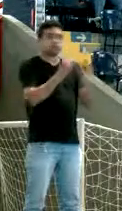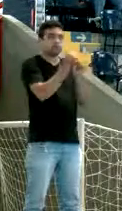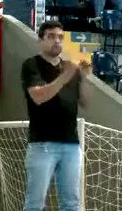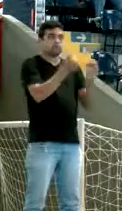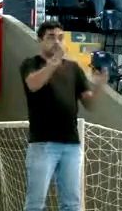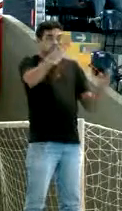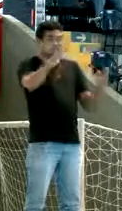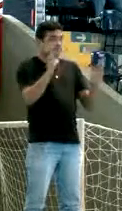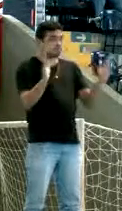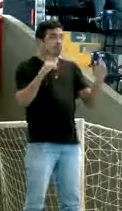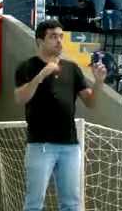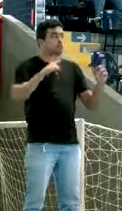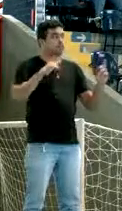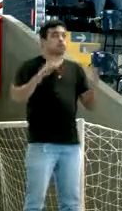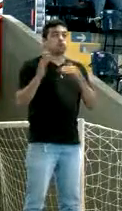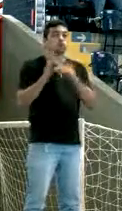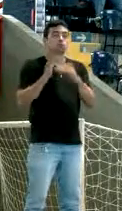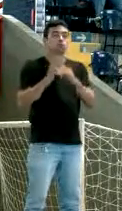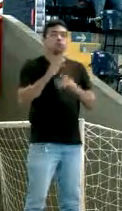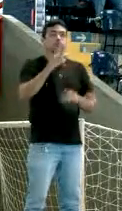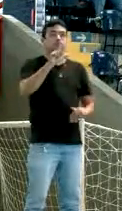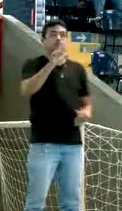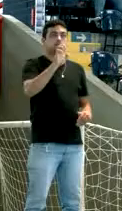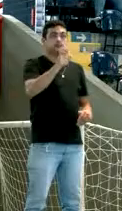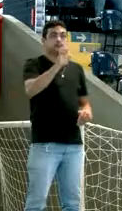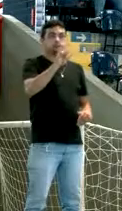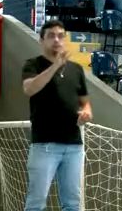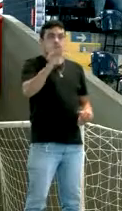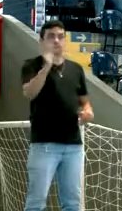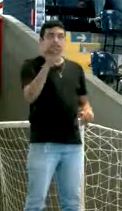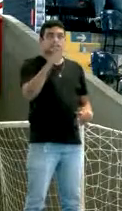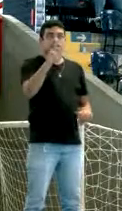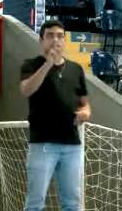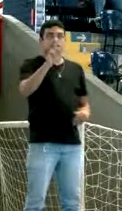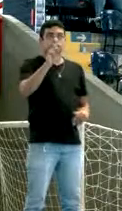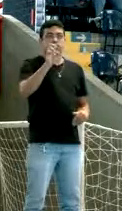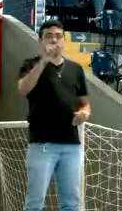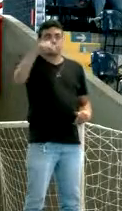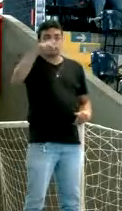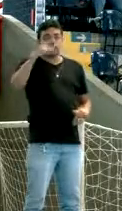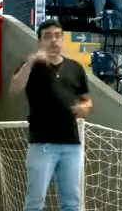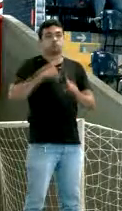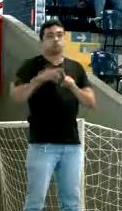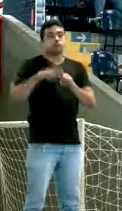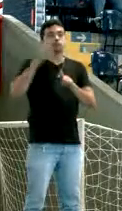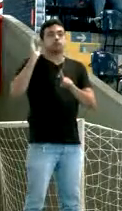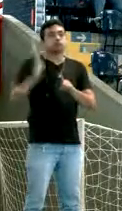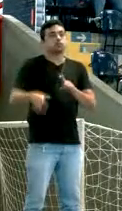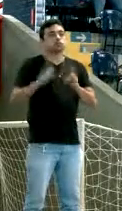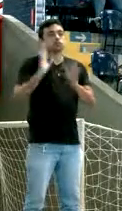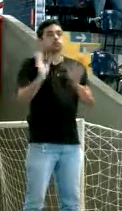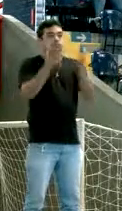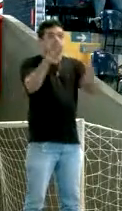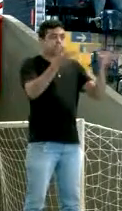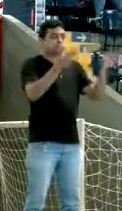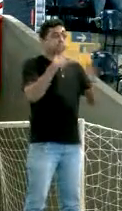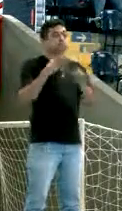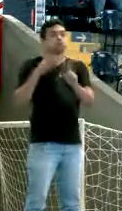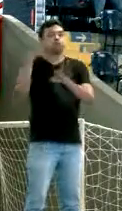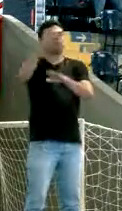A última intérprete da bossa nova é Elis Regina, quando ela começa a se apresentar nos festivais. Lembra-se